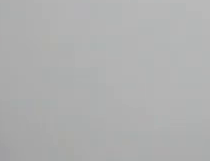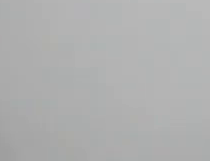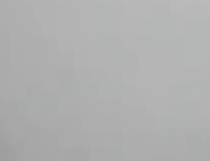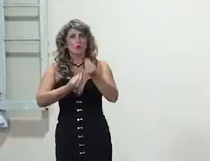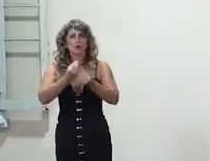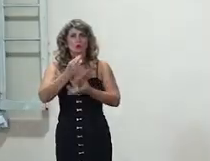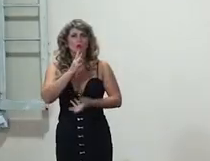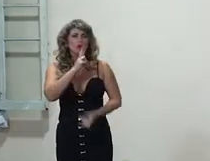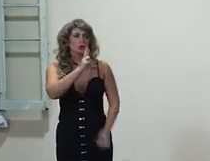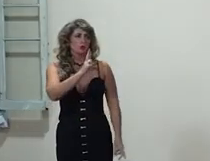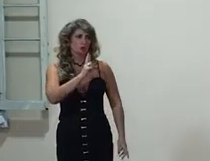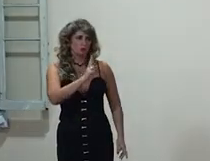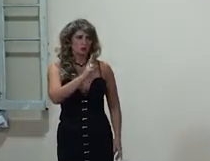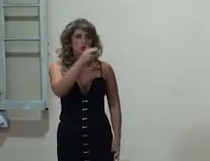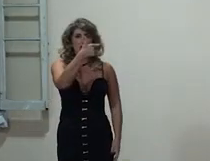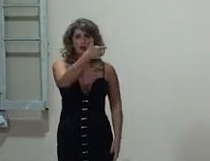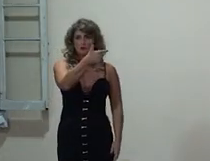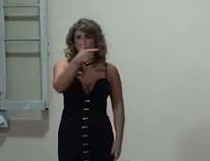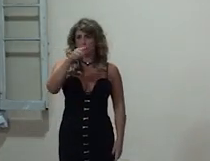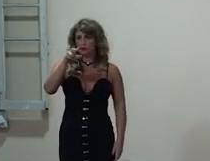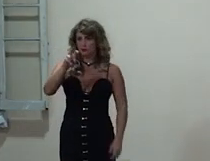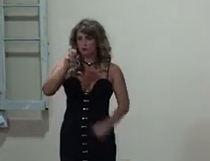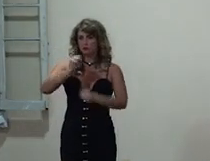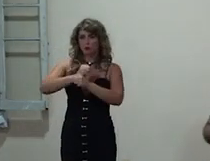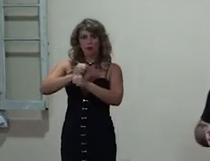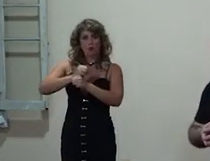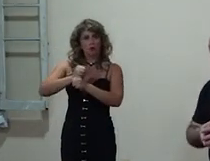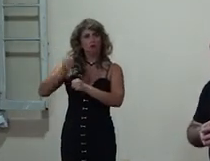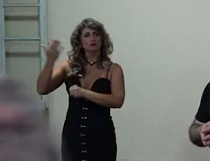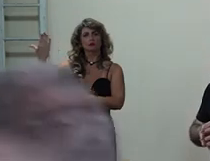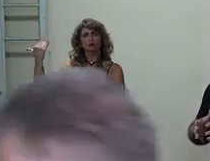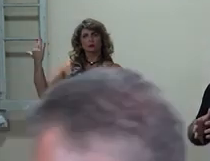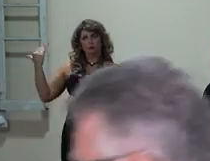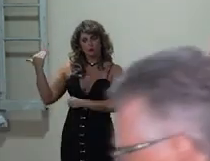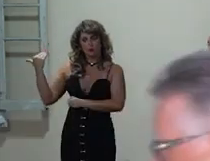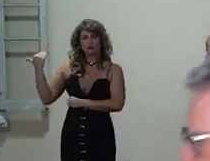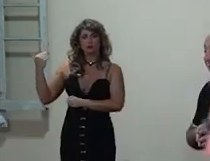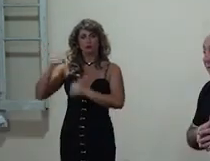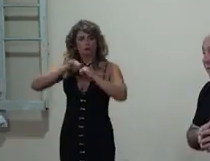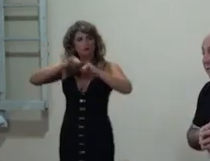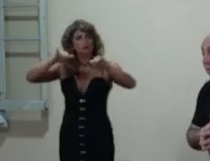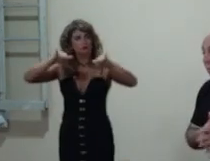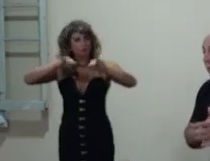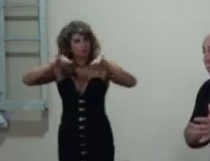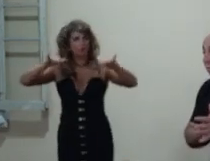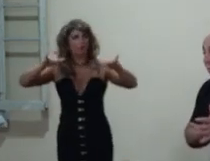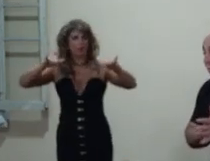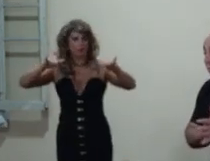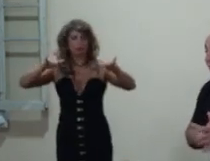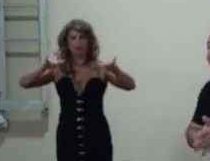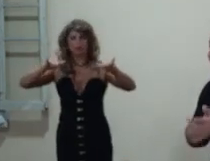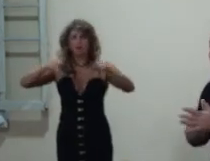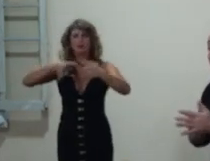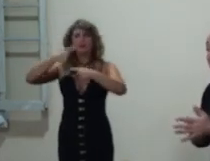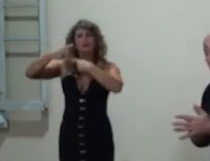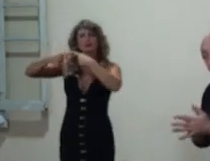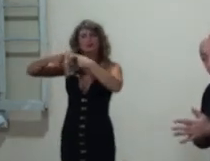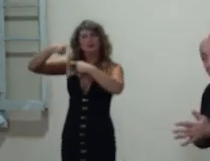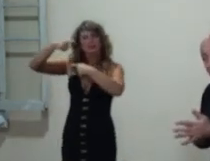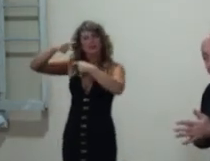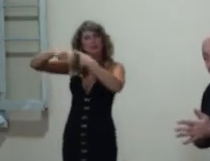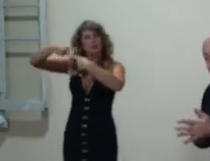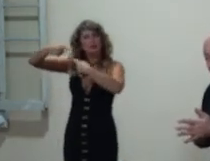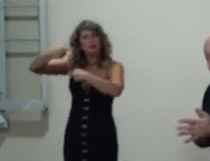com o seguinte: há 25 anos atrás eu vim aqui falar. Se eu tive que voltar 25 anos depois falar a